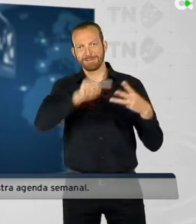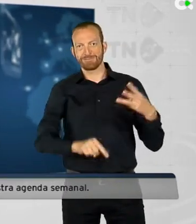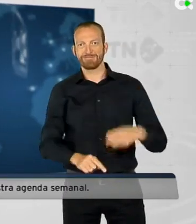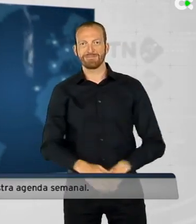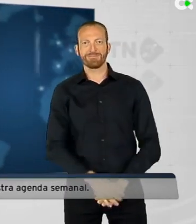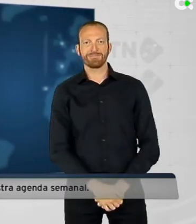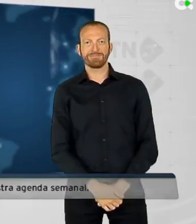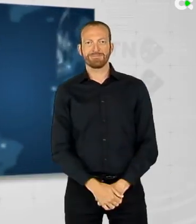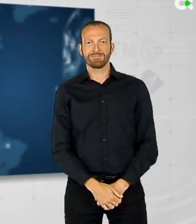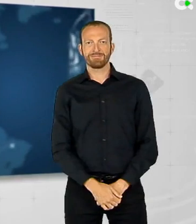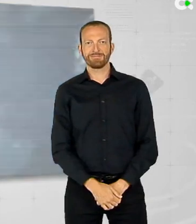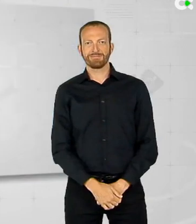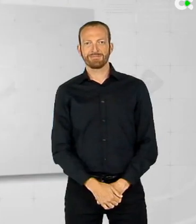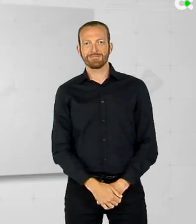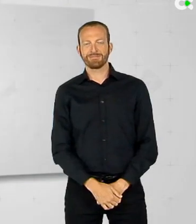semanal.